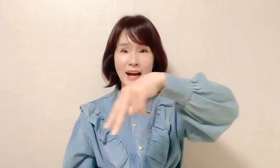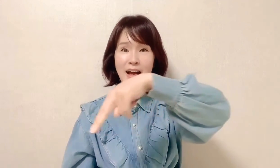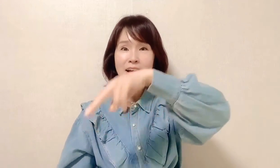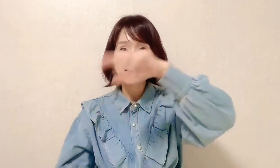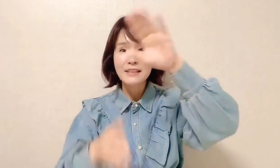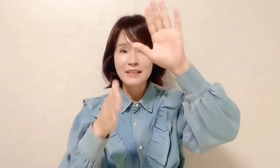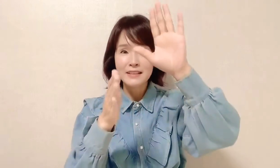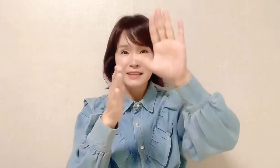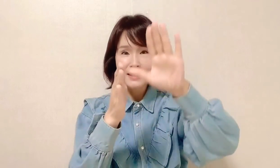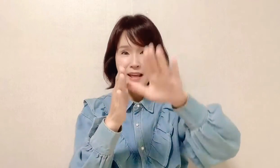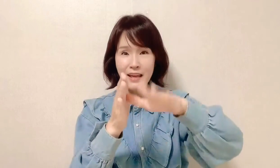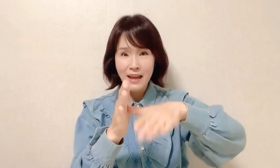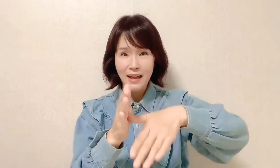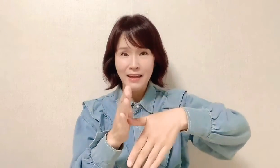지나갈 때에.